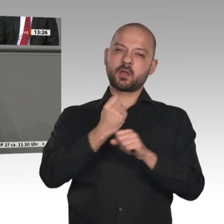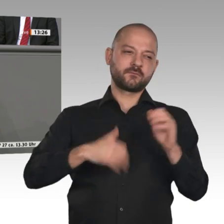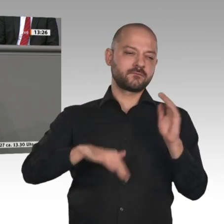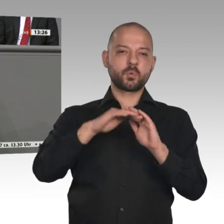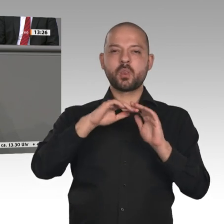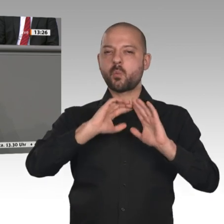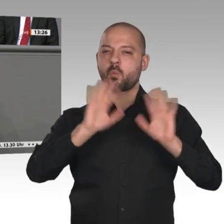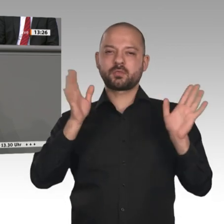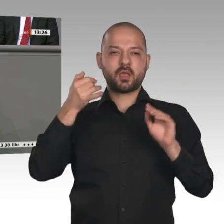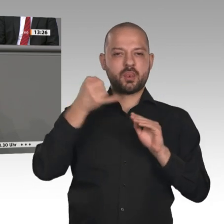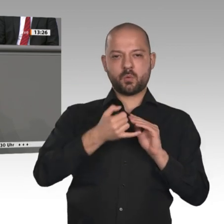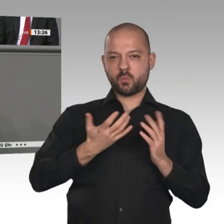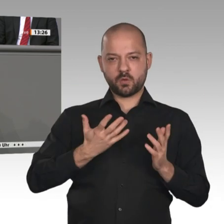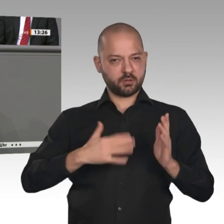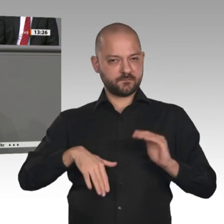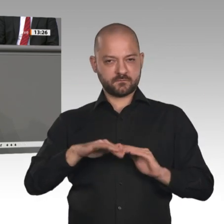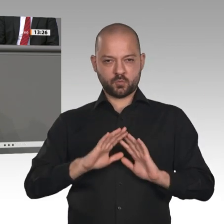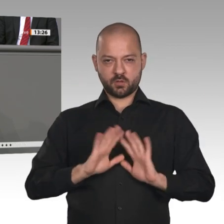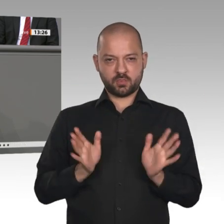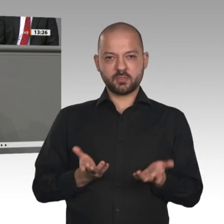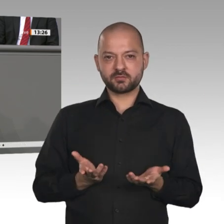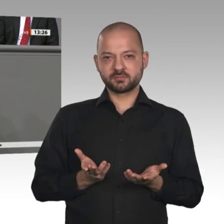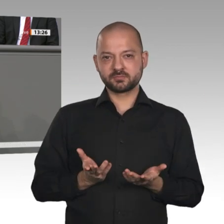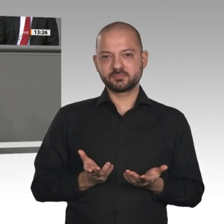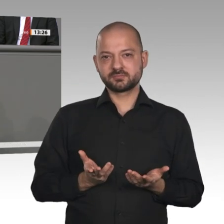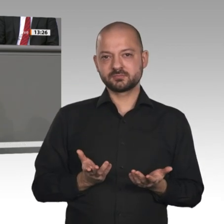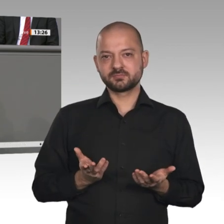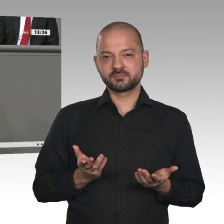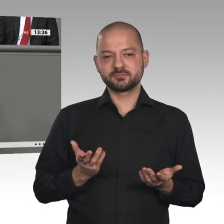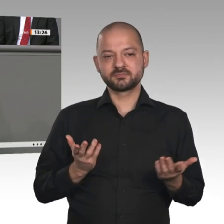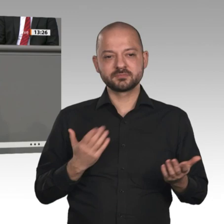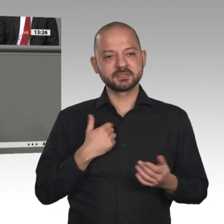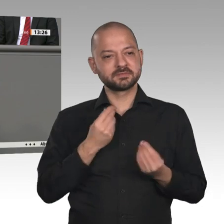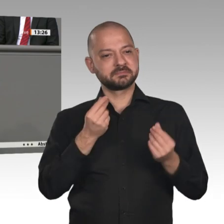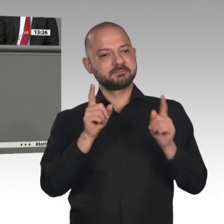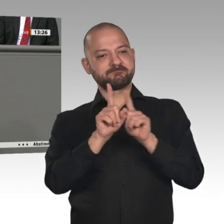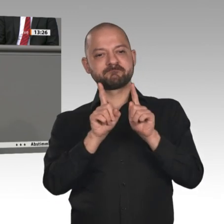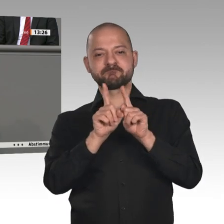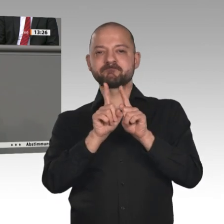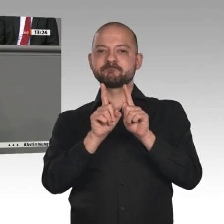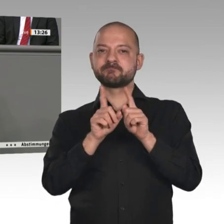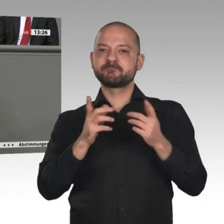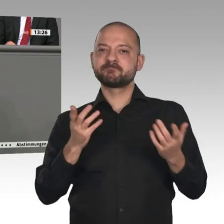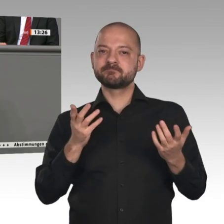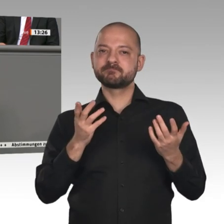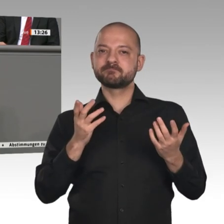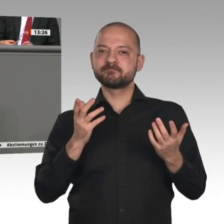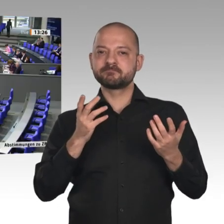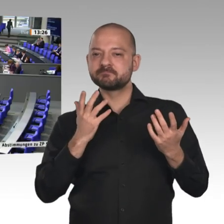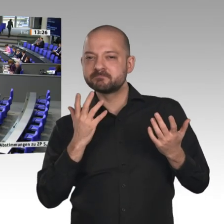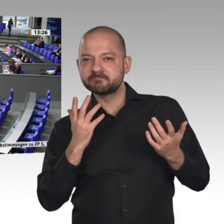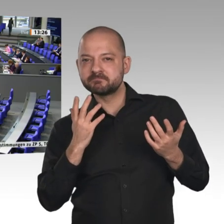es nicht notwendig ist, ein Gesetz zu machen, ist es notwendig, kein Gesetz zu machen. Ich bedanke mich.